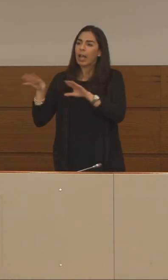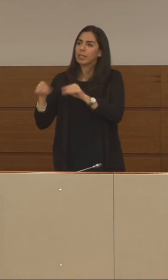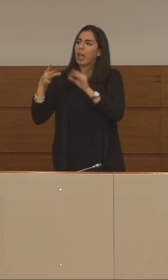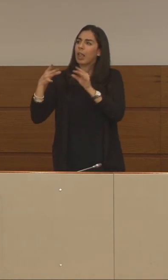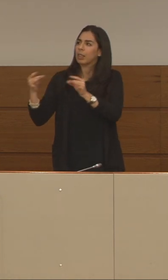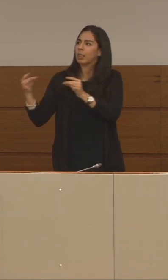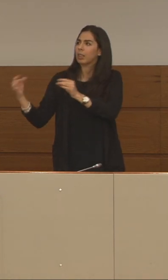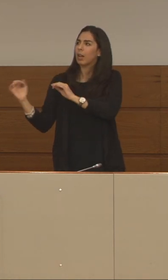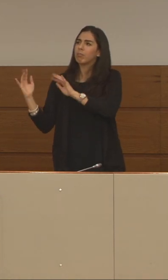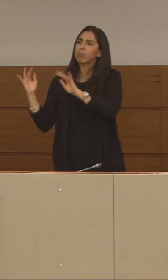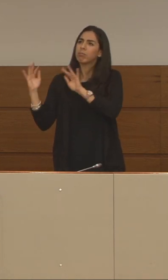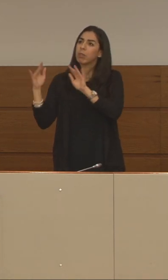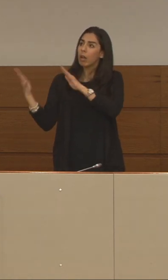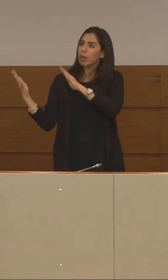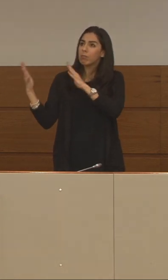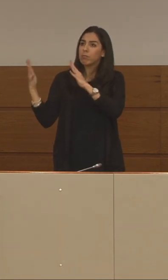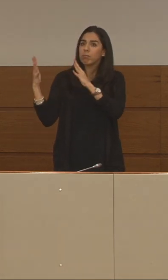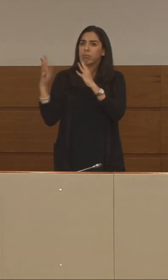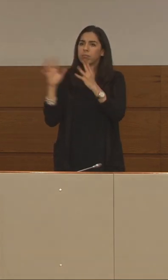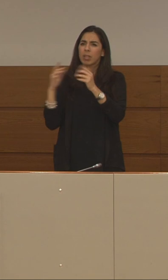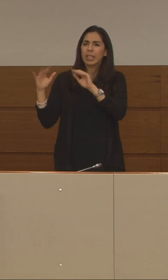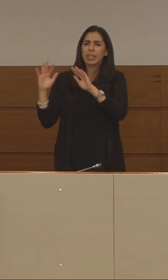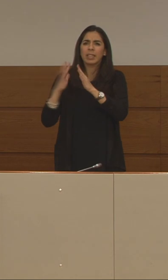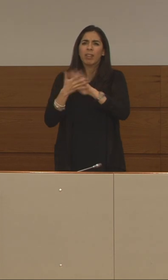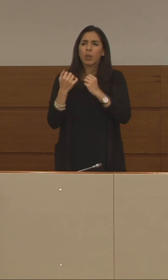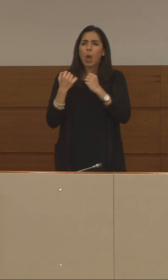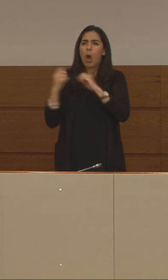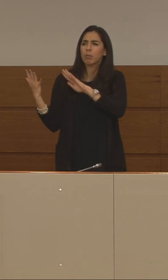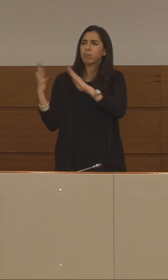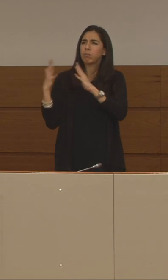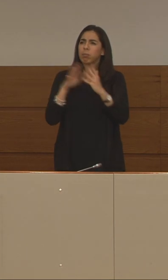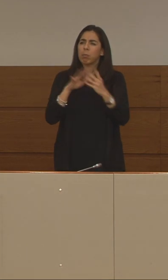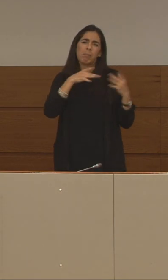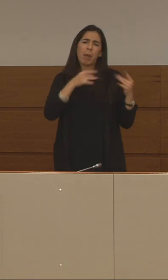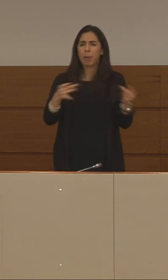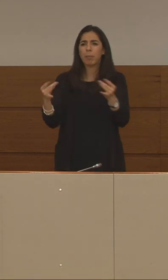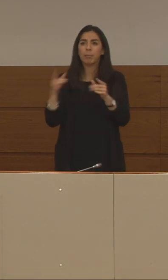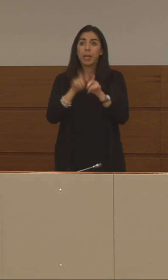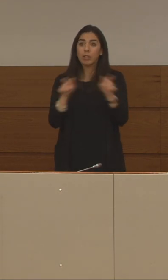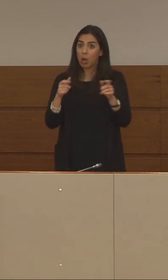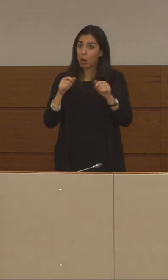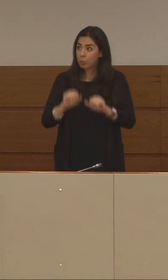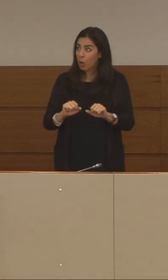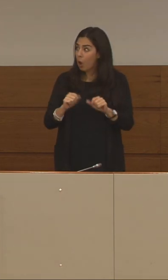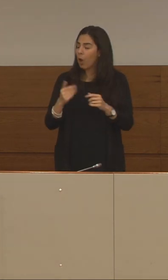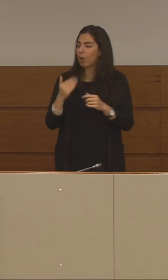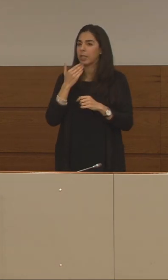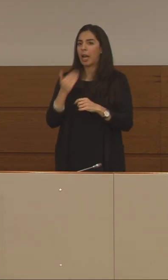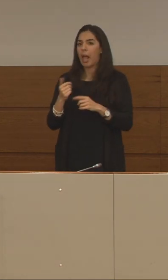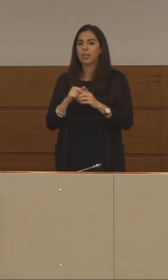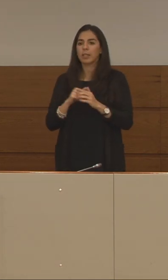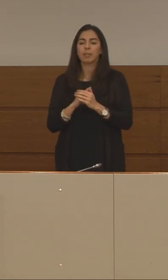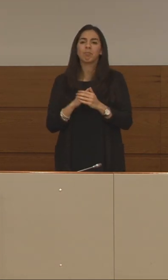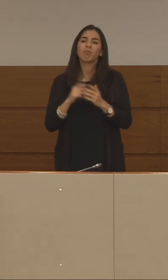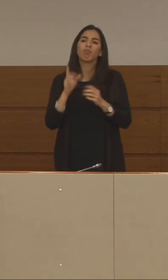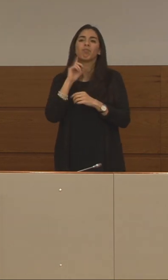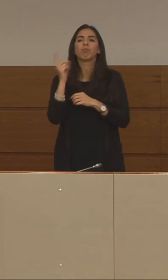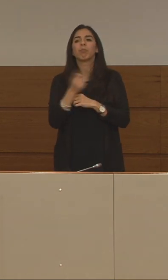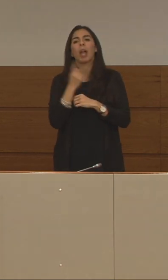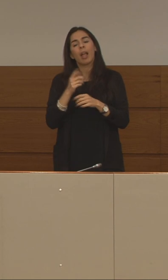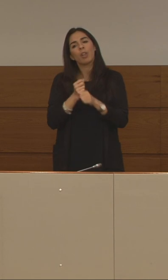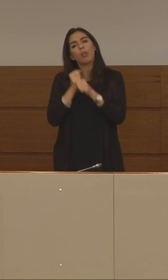non so usare il termine più incisivo nelle persone grazie io lascerei rispondere a tutte e due le